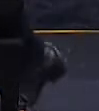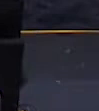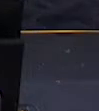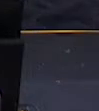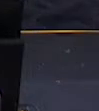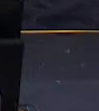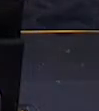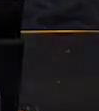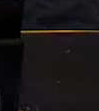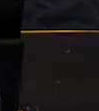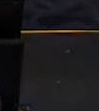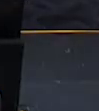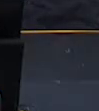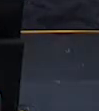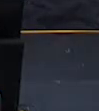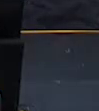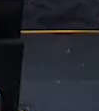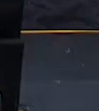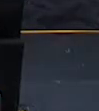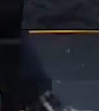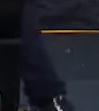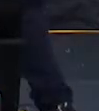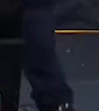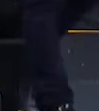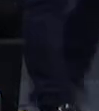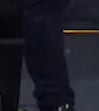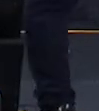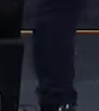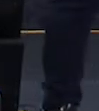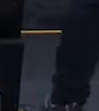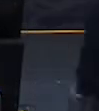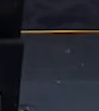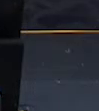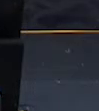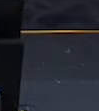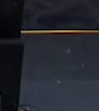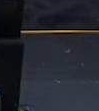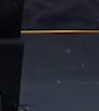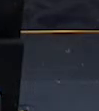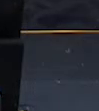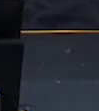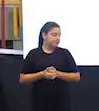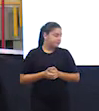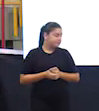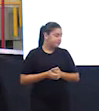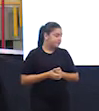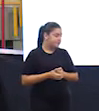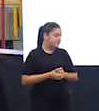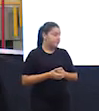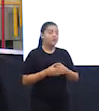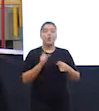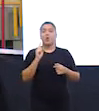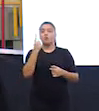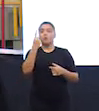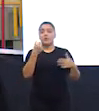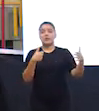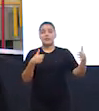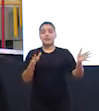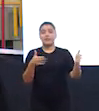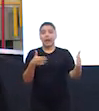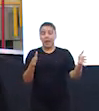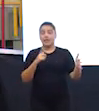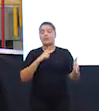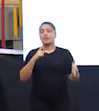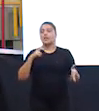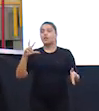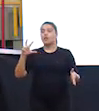aplicar, beleza? Então é o seguinte, vamos imaginar que eu tenho uma situação como essa. Em uma sala, com